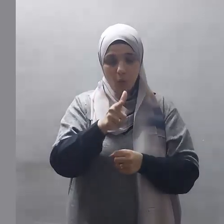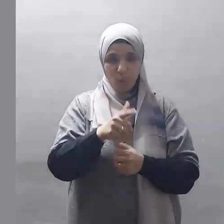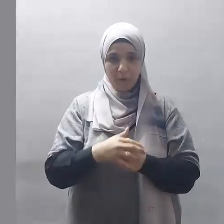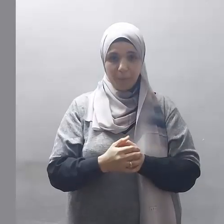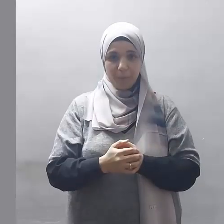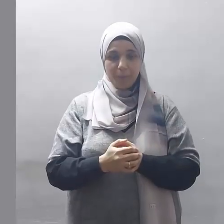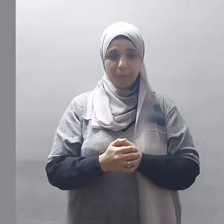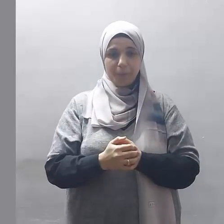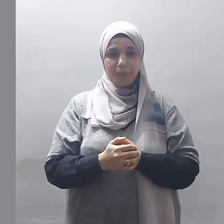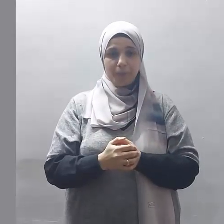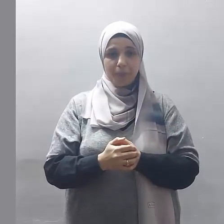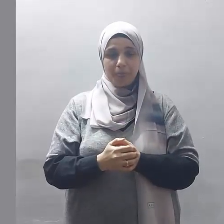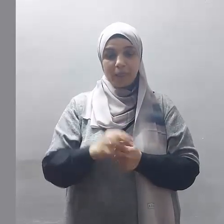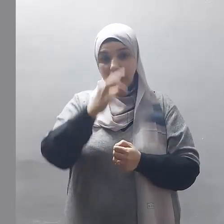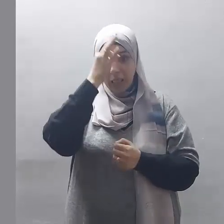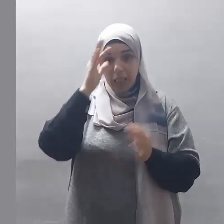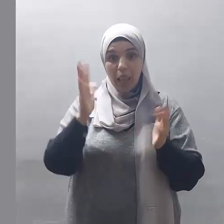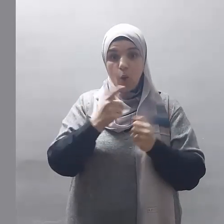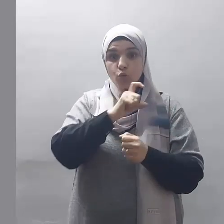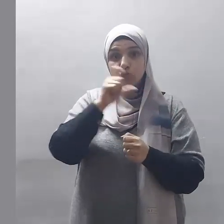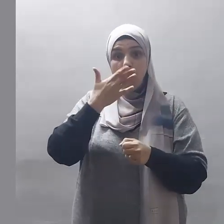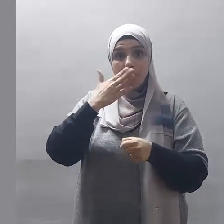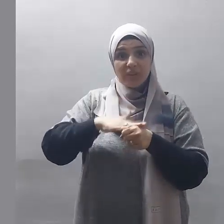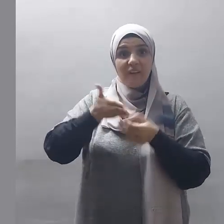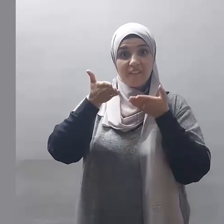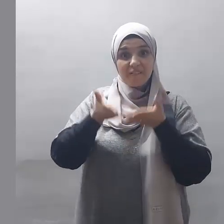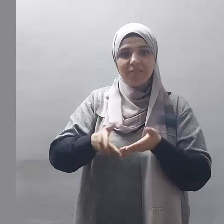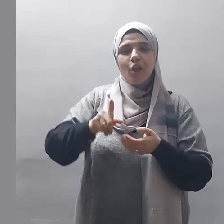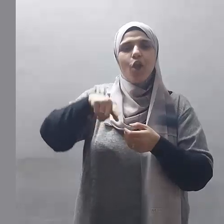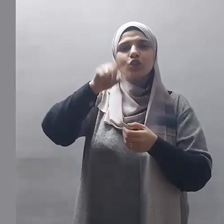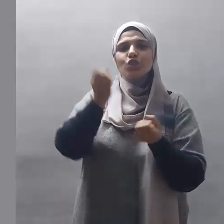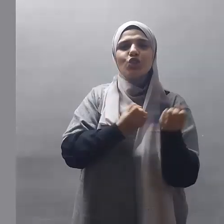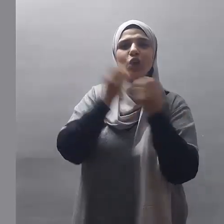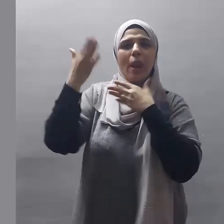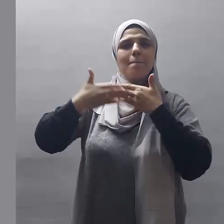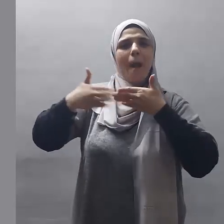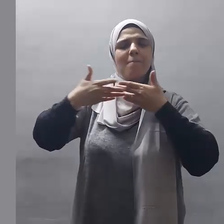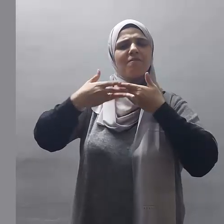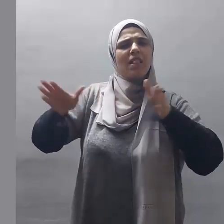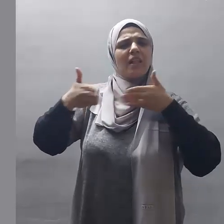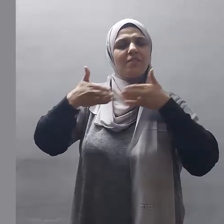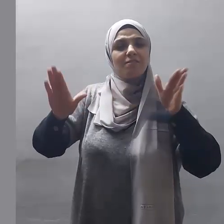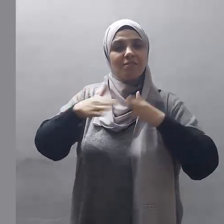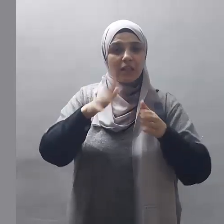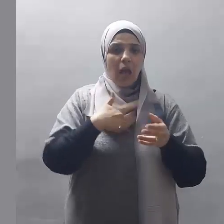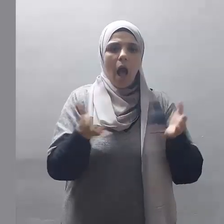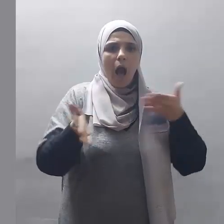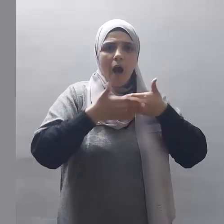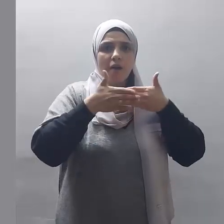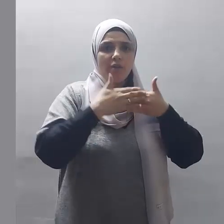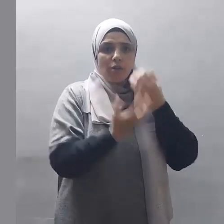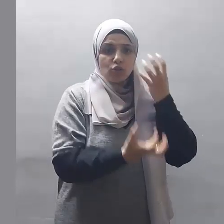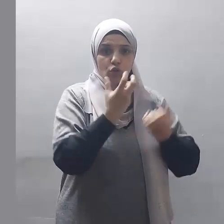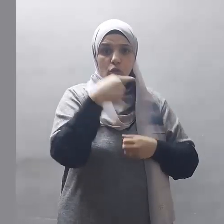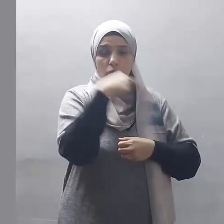وسلم اذا جاء رمضان فتحت ابواب الجنه وغلقت ابواب النار وصفدت